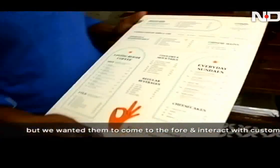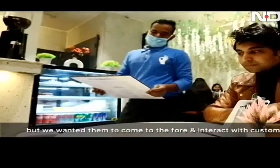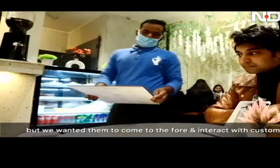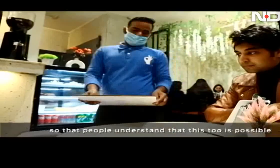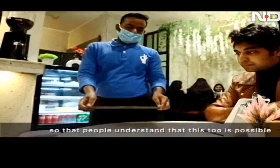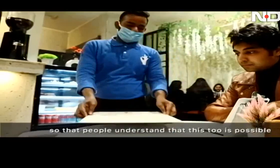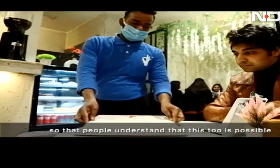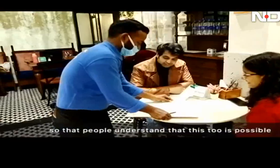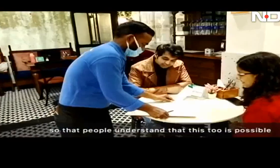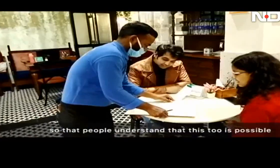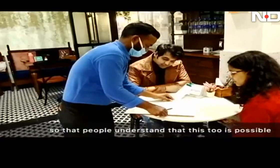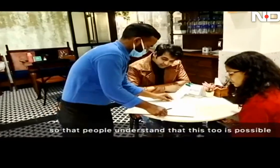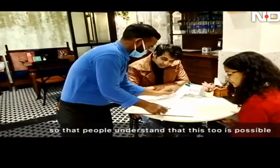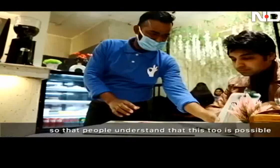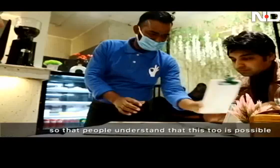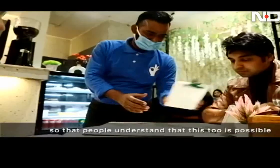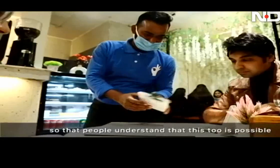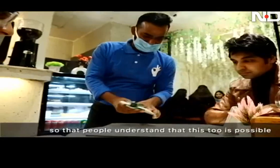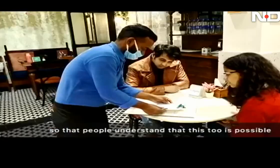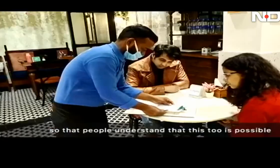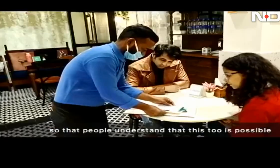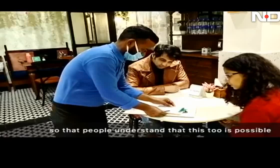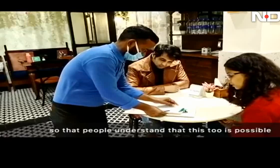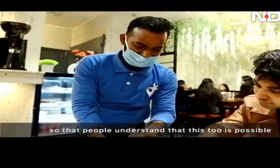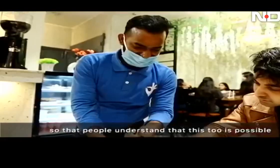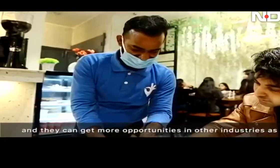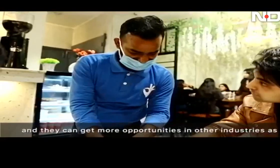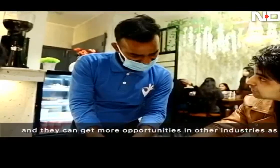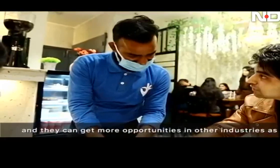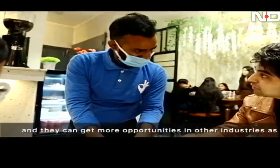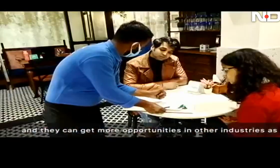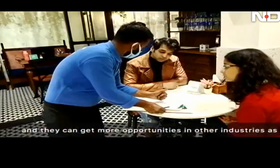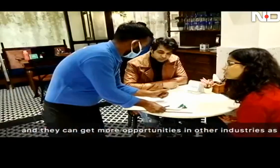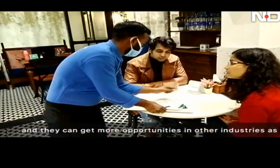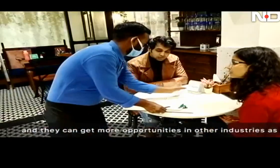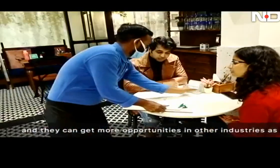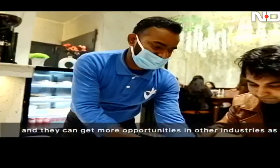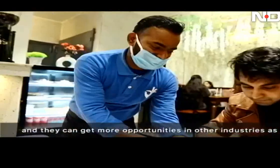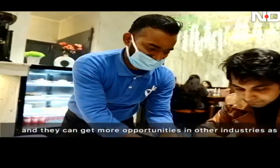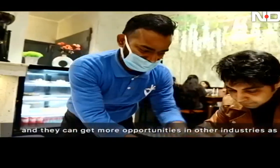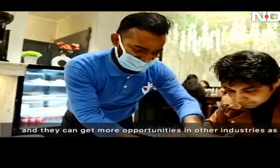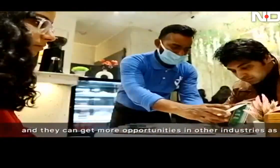कस्टमर्स से इंटरेक्ट करें, जिससे लोगों को पता लगे कि ऐसा भी कुछ हो रहा है और दिस इज़ पॉसिबल, एंड इनको और डिफरेंट इंडस्ट्रीज में और डिफरेंट जगह पे जॉब